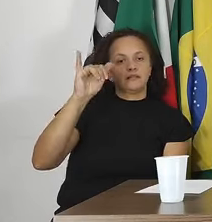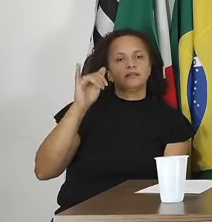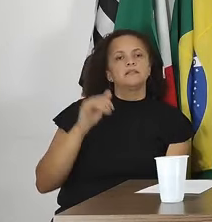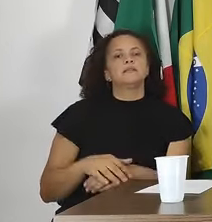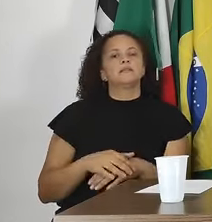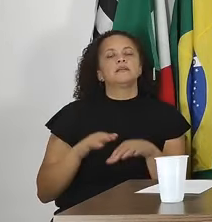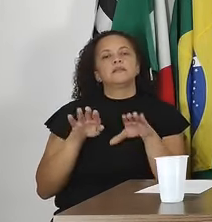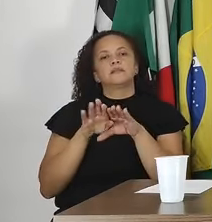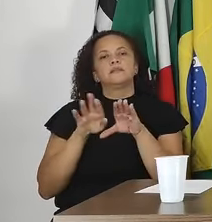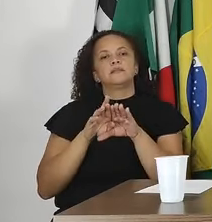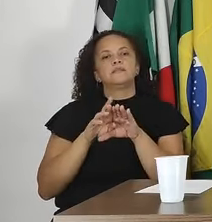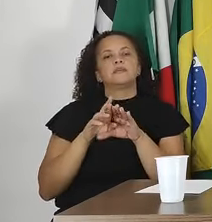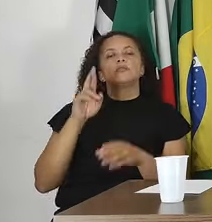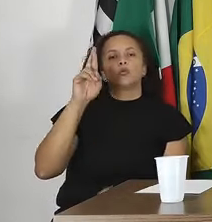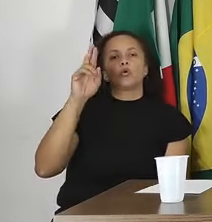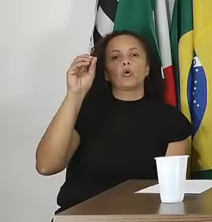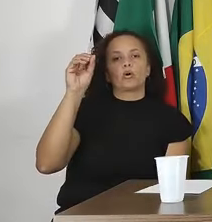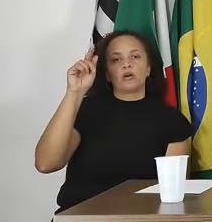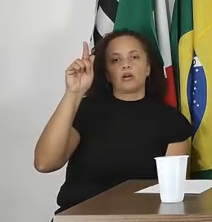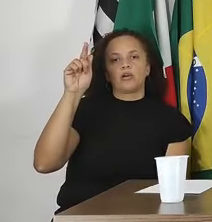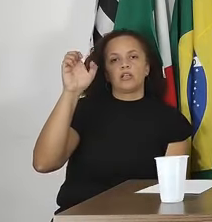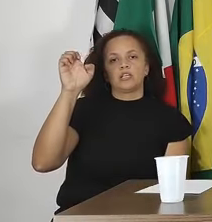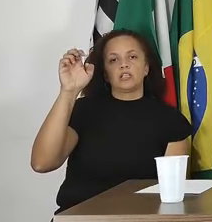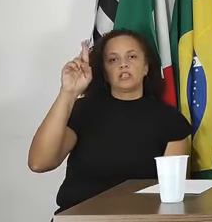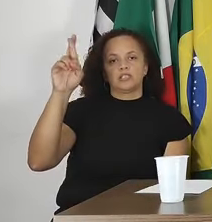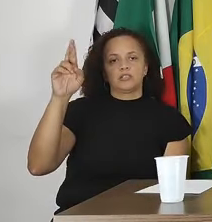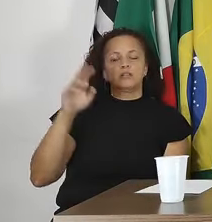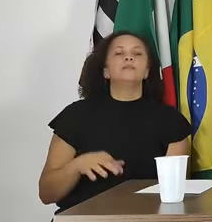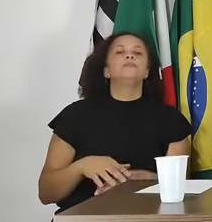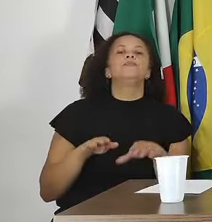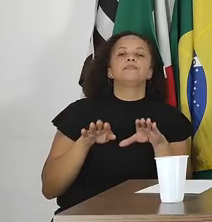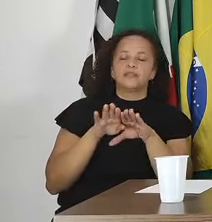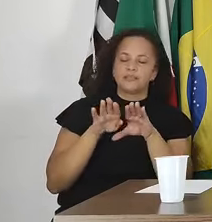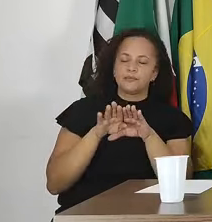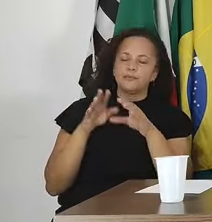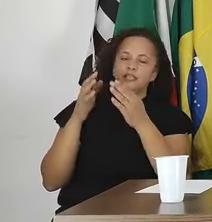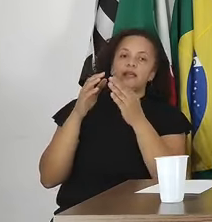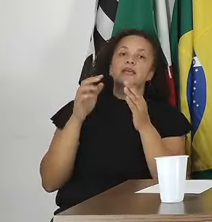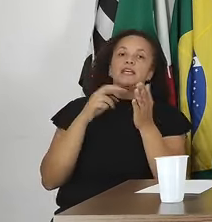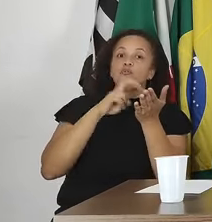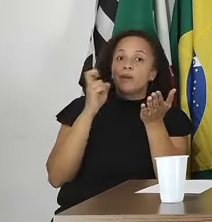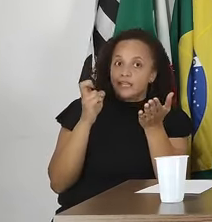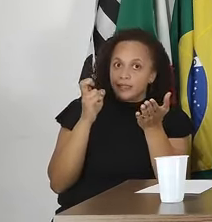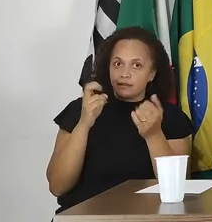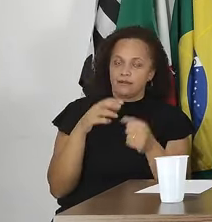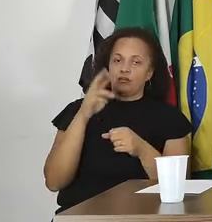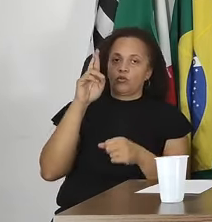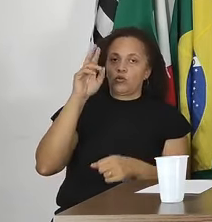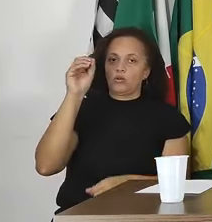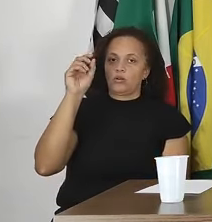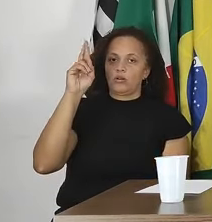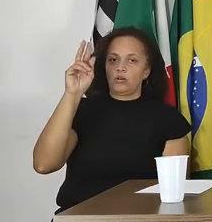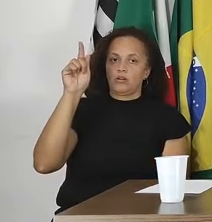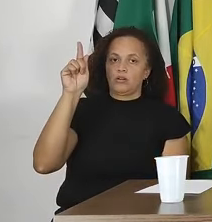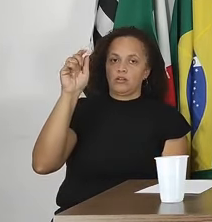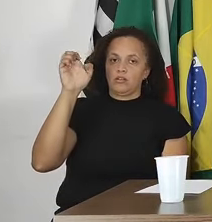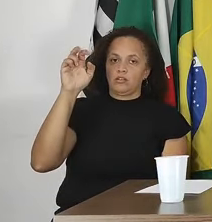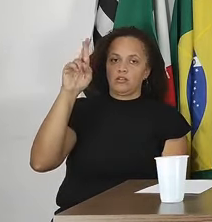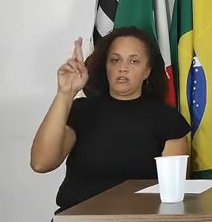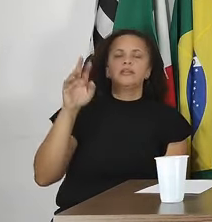horas da manhã. Também temos o grupo de intercessão com o grupo de missões, todos os domingos às